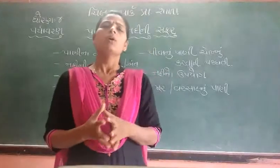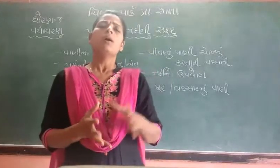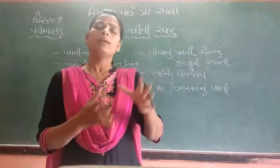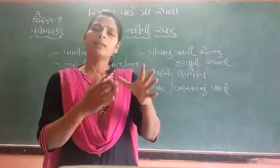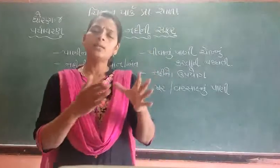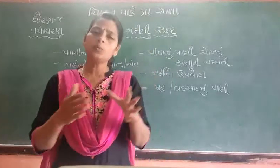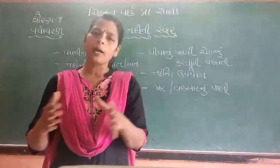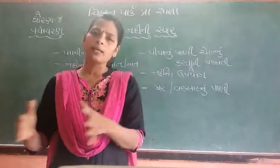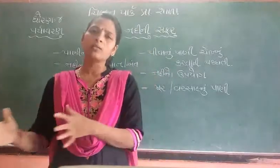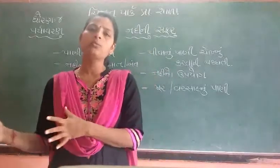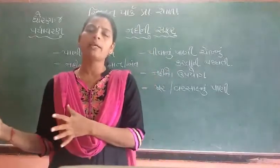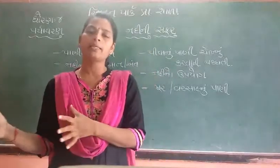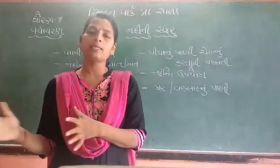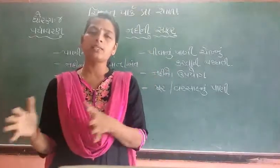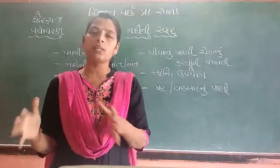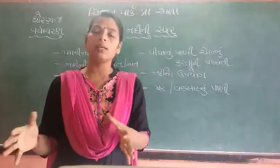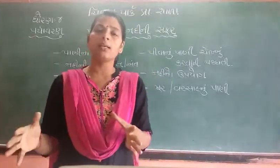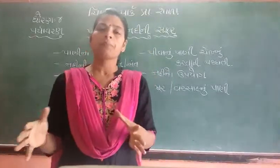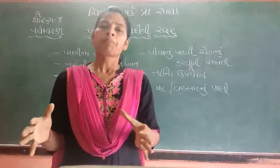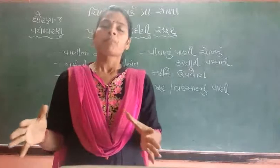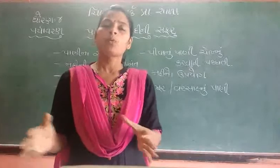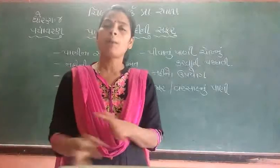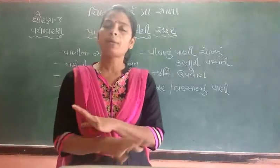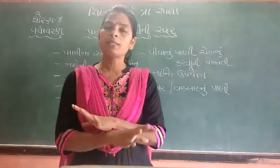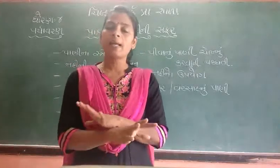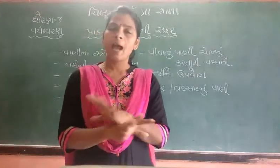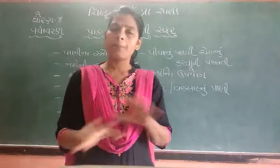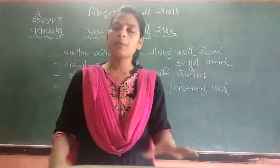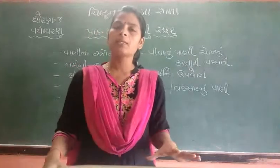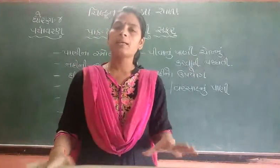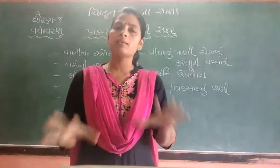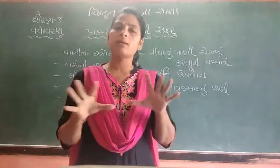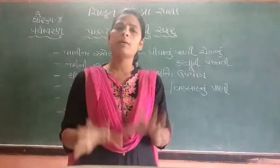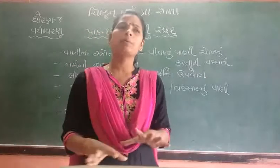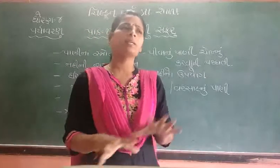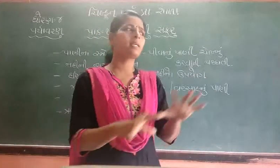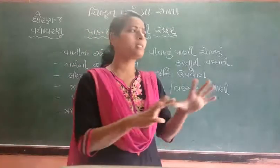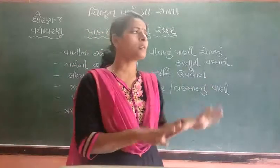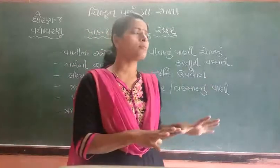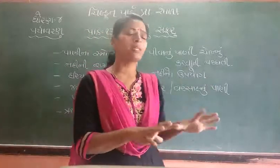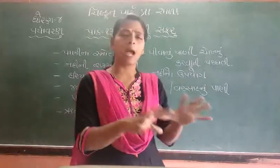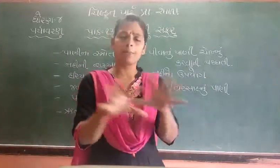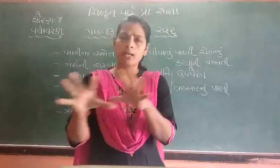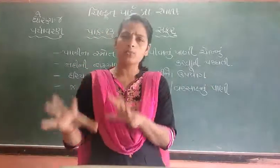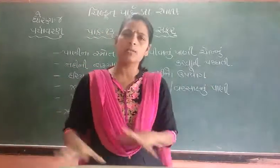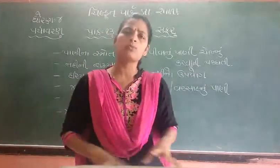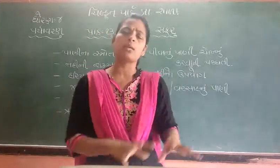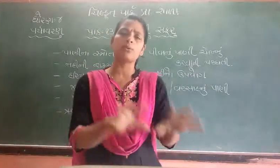અને નદીનું પાણી ગંદુ થઈ જાય છે. અને છેલ્લે તો આપણે જયારે સાબરમતી કે સરસ્વતી આપણી આજુબાજુ શહેરની અંદર